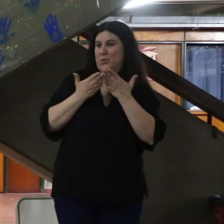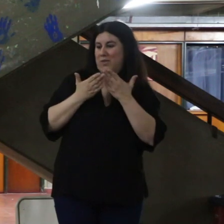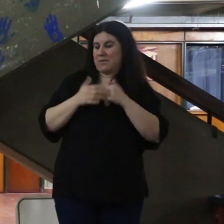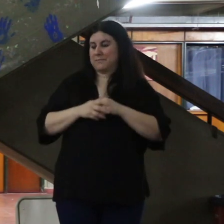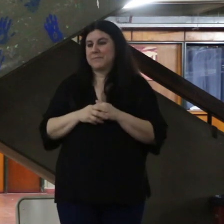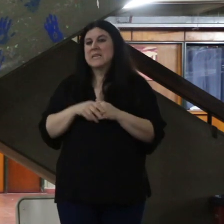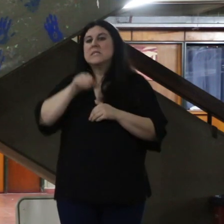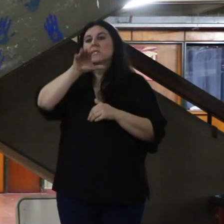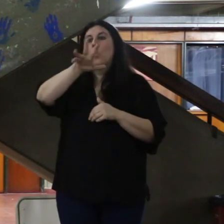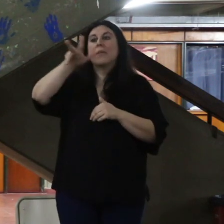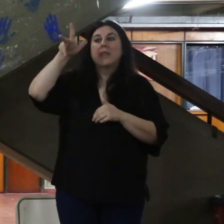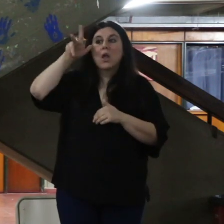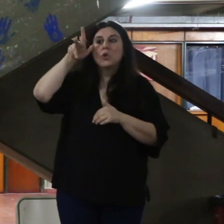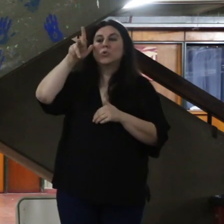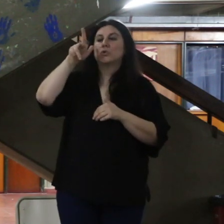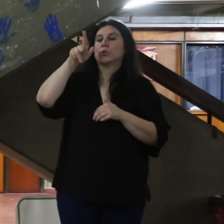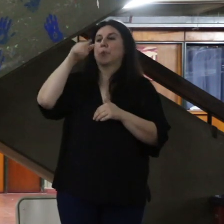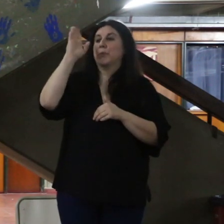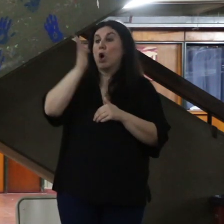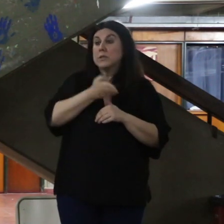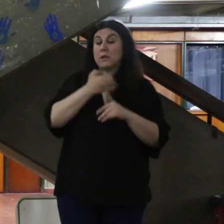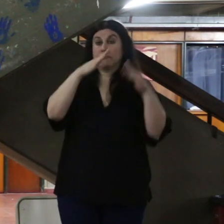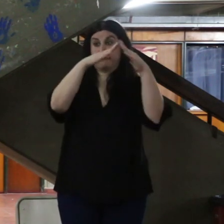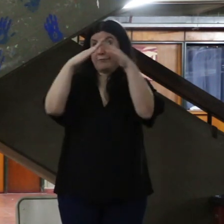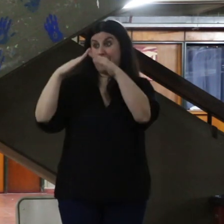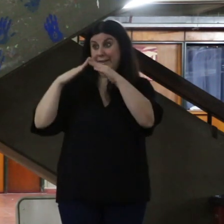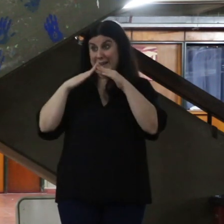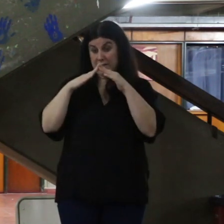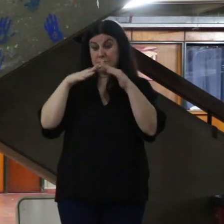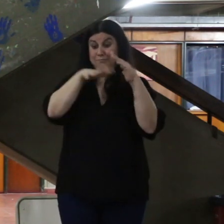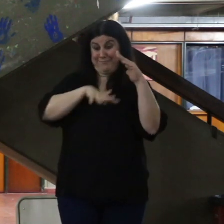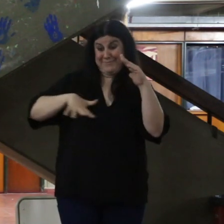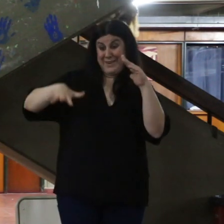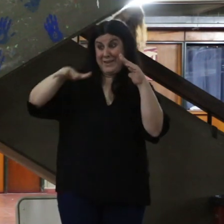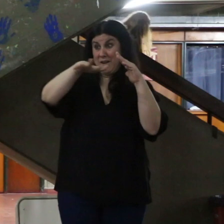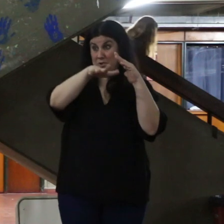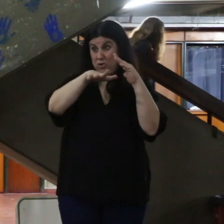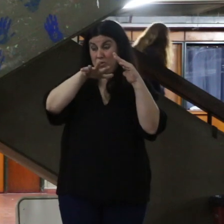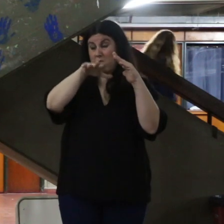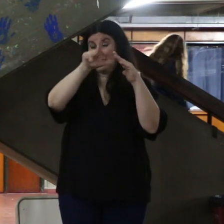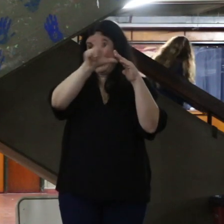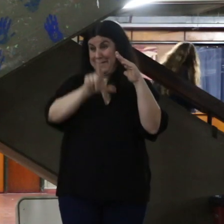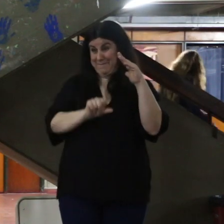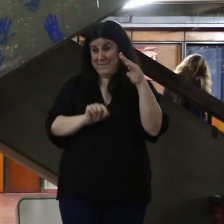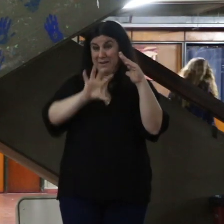El 58% de los hogares de esta región, centro del país,